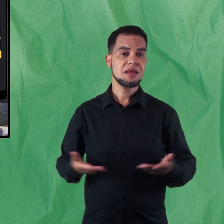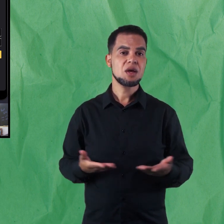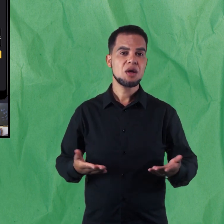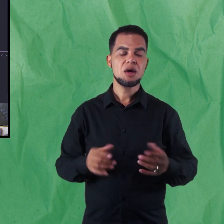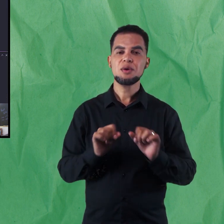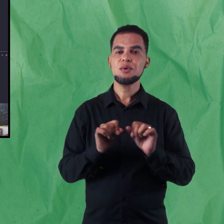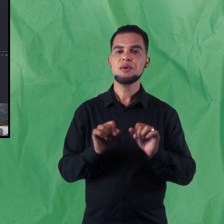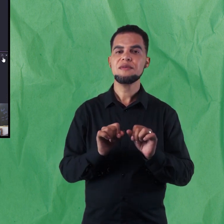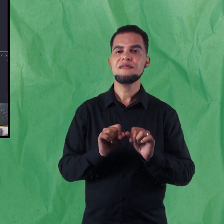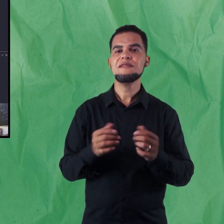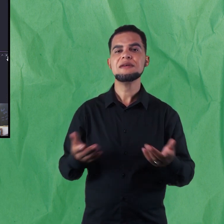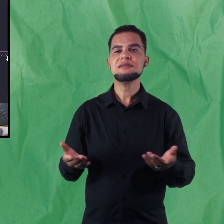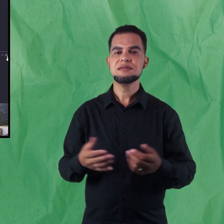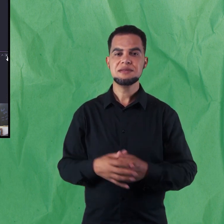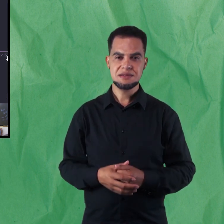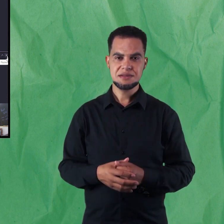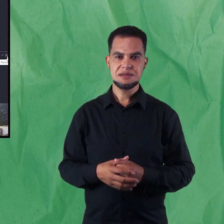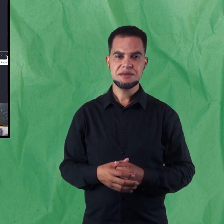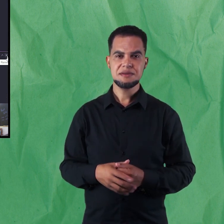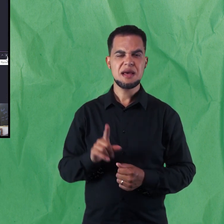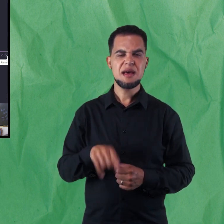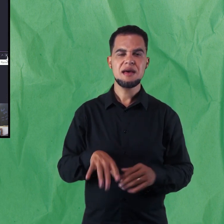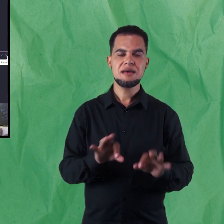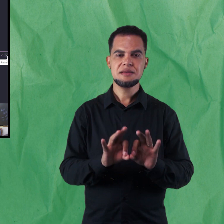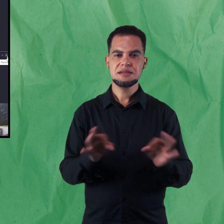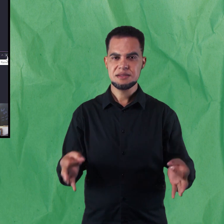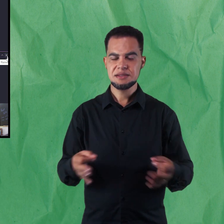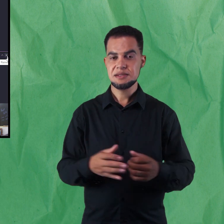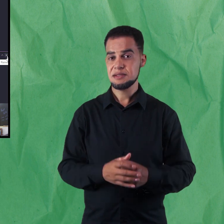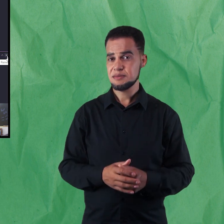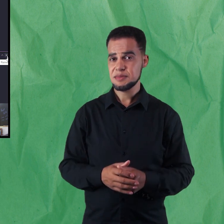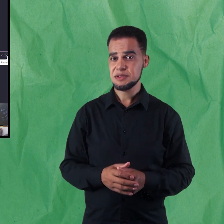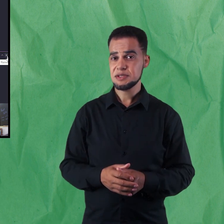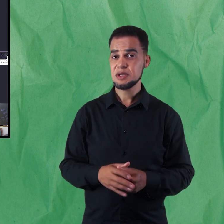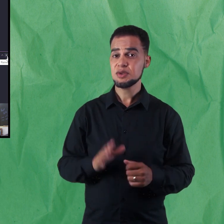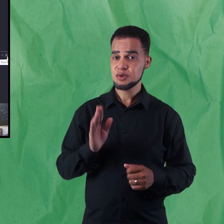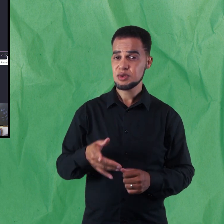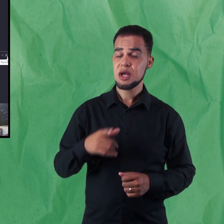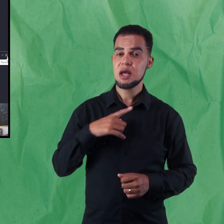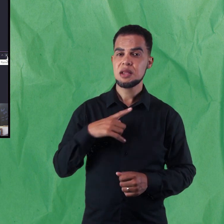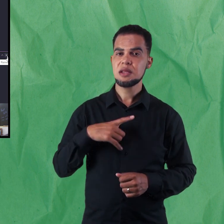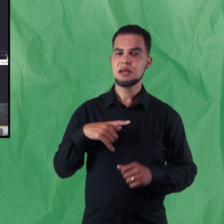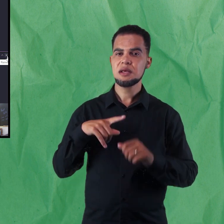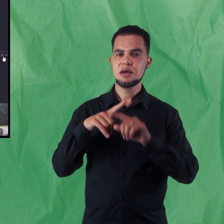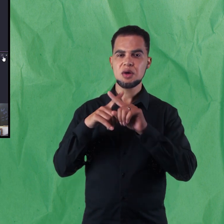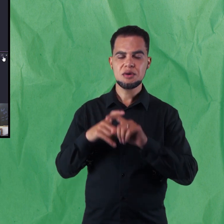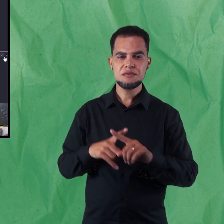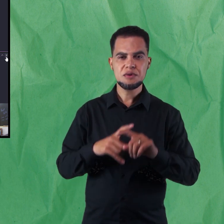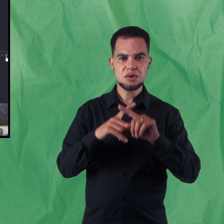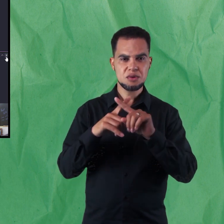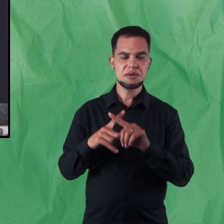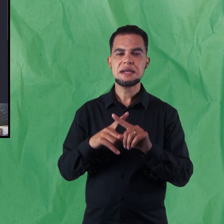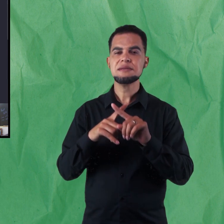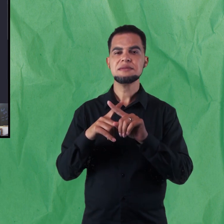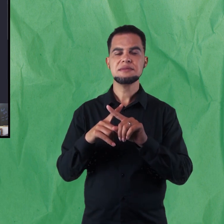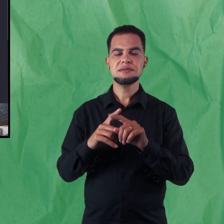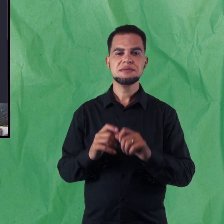pessoal, o que a gente vai fazer é bem simples. A gente já possui a configuração